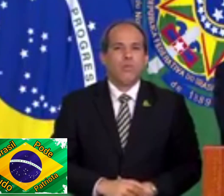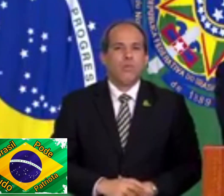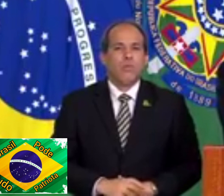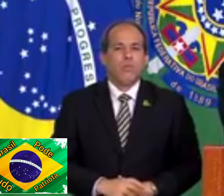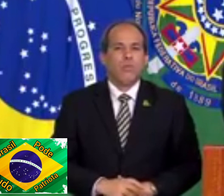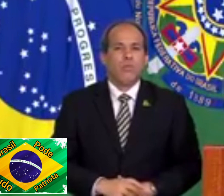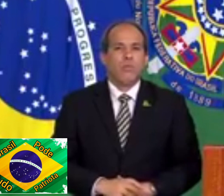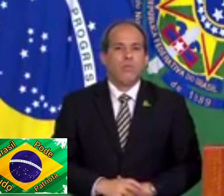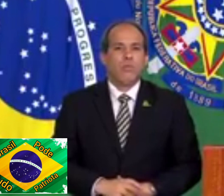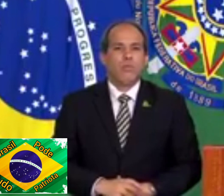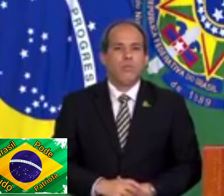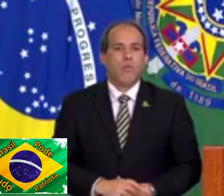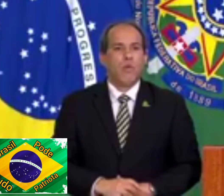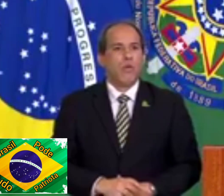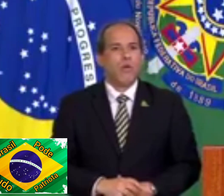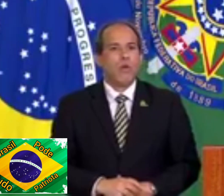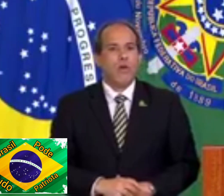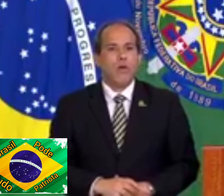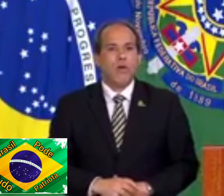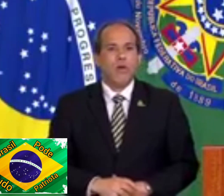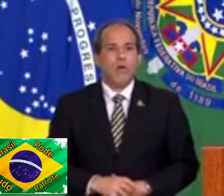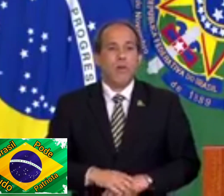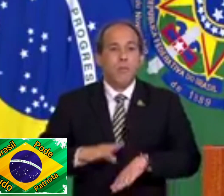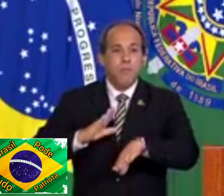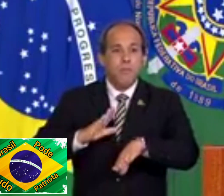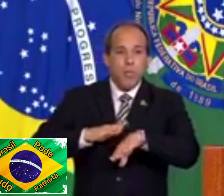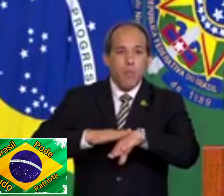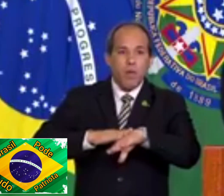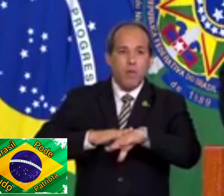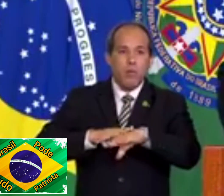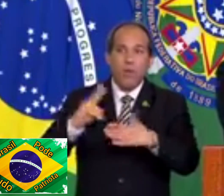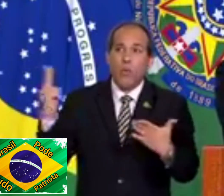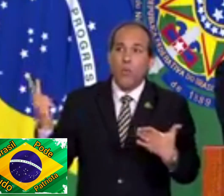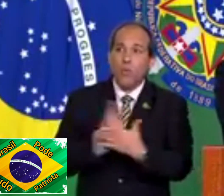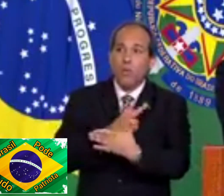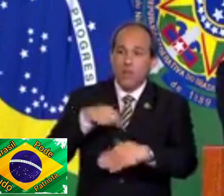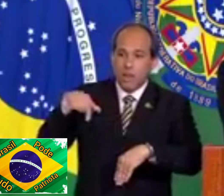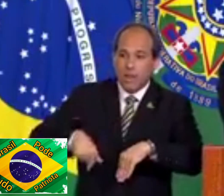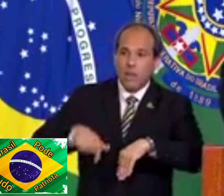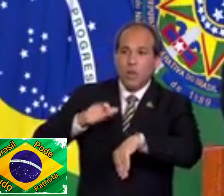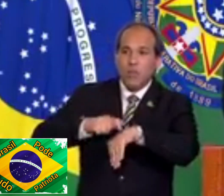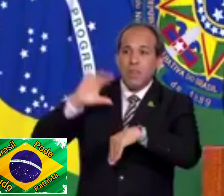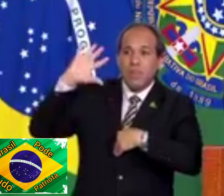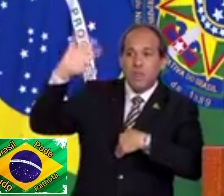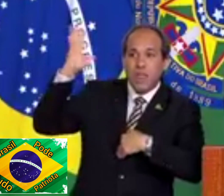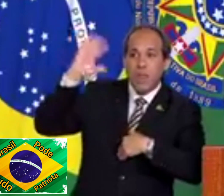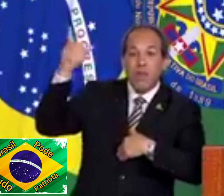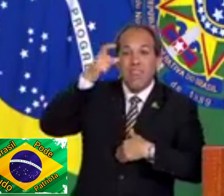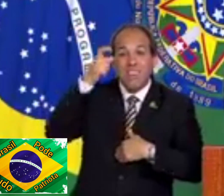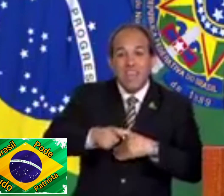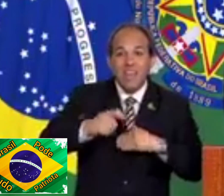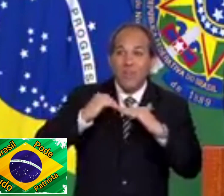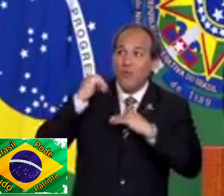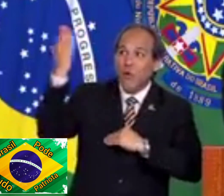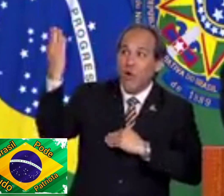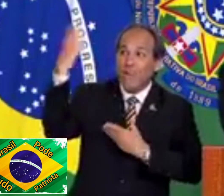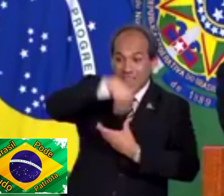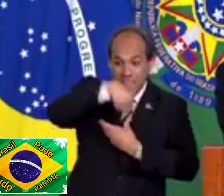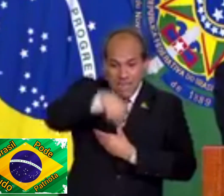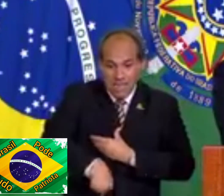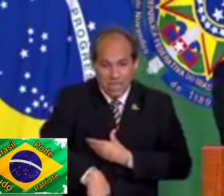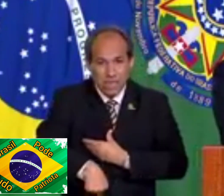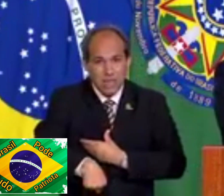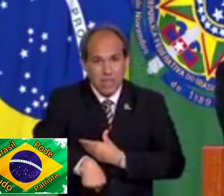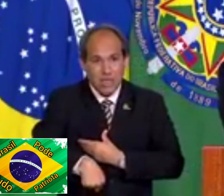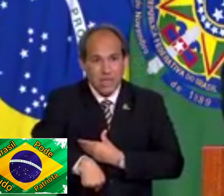O que a nossa nação passa, os interesses internos e externos no destino